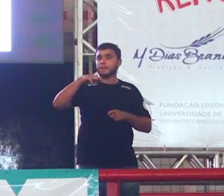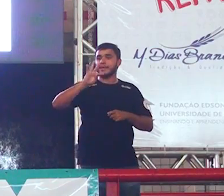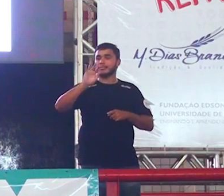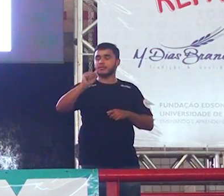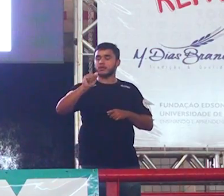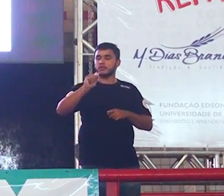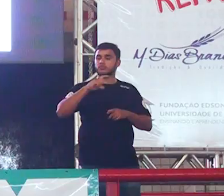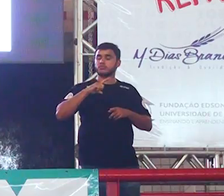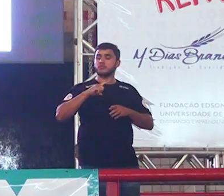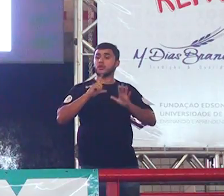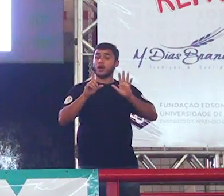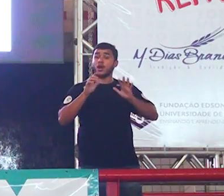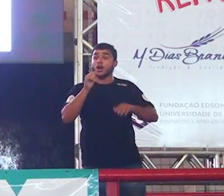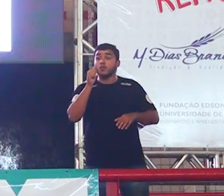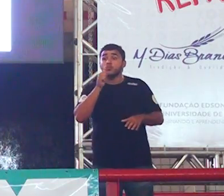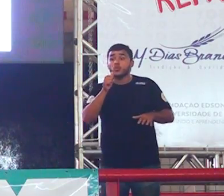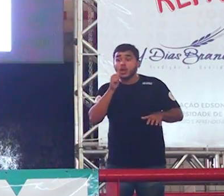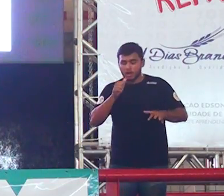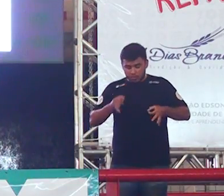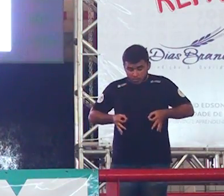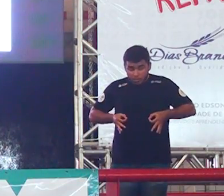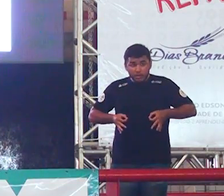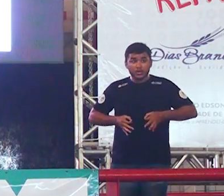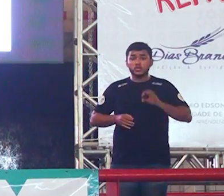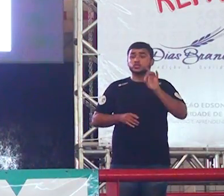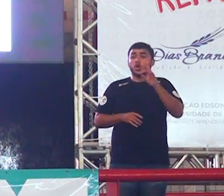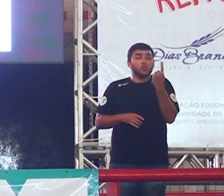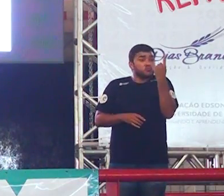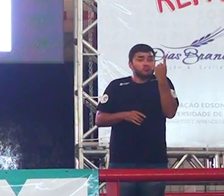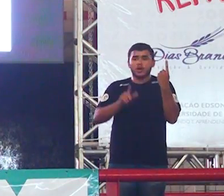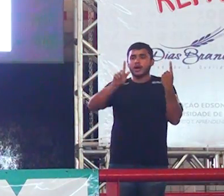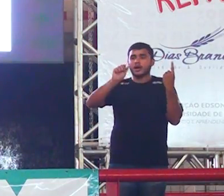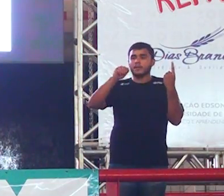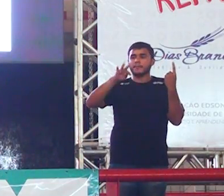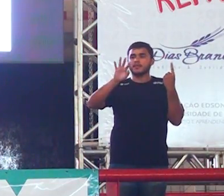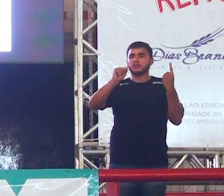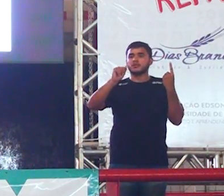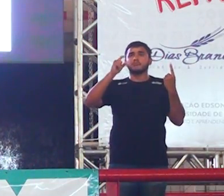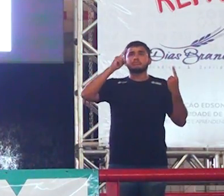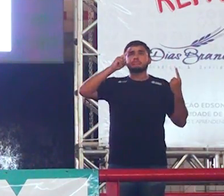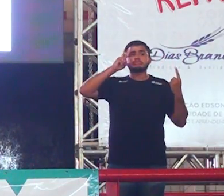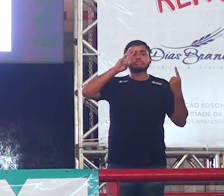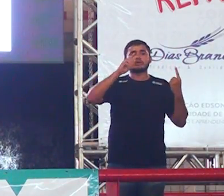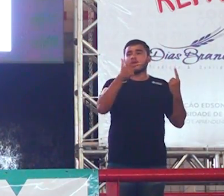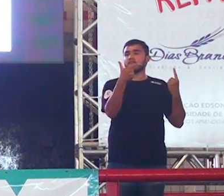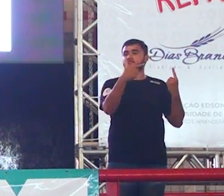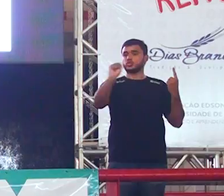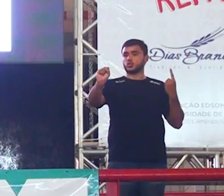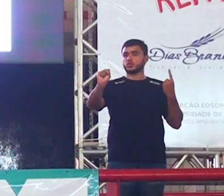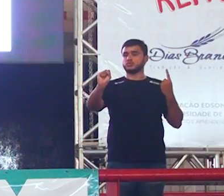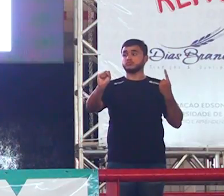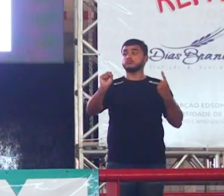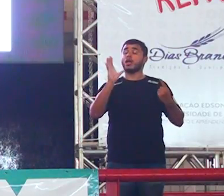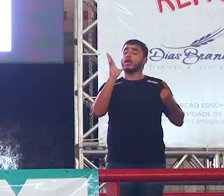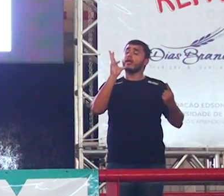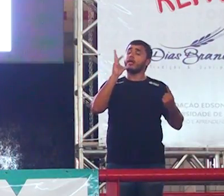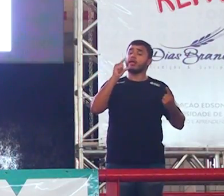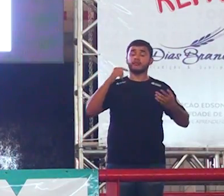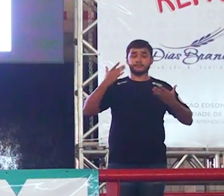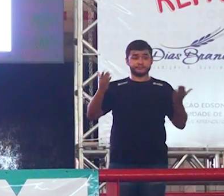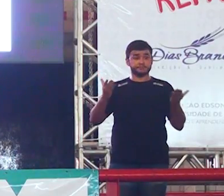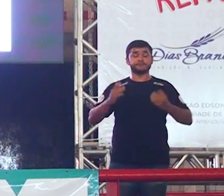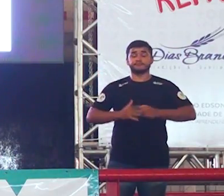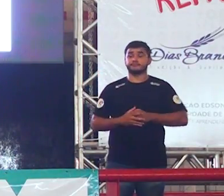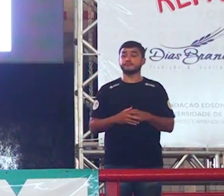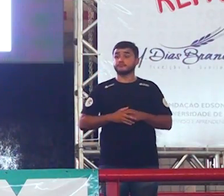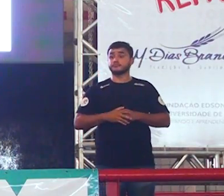mulher libera apenas um gameta a cada 28 dias. Aí você já tira, né, essa questão do